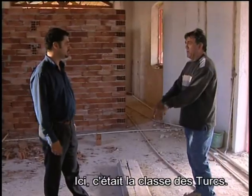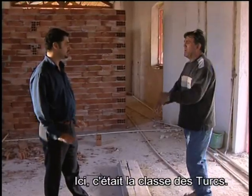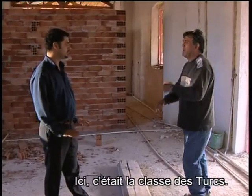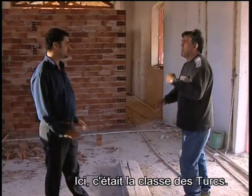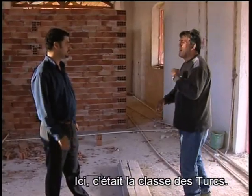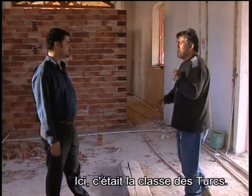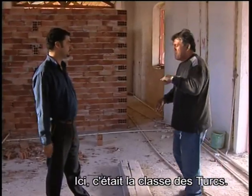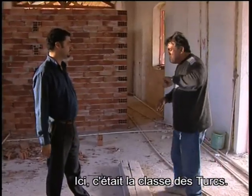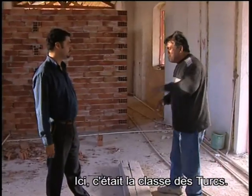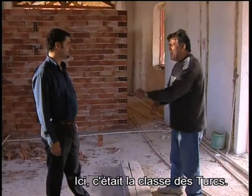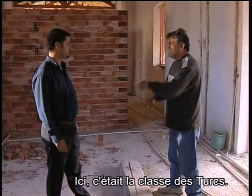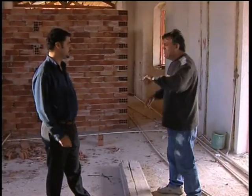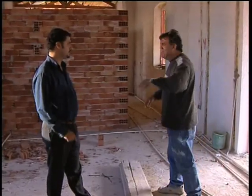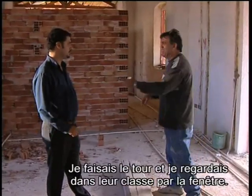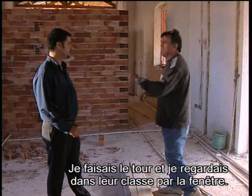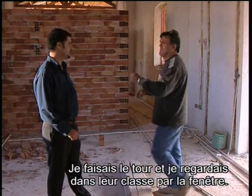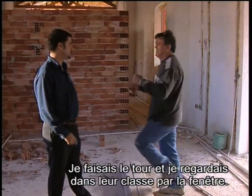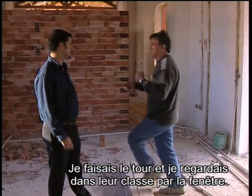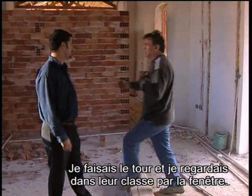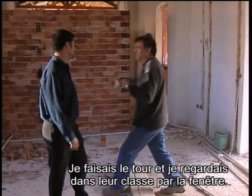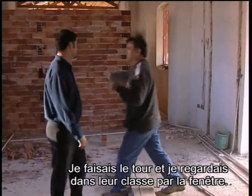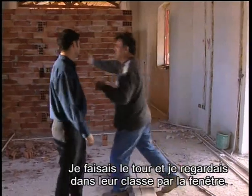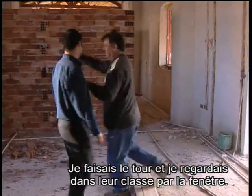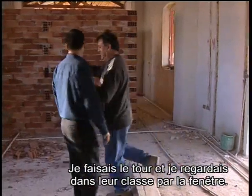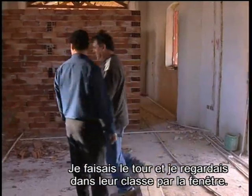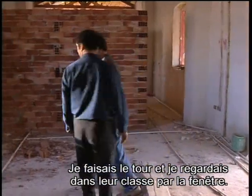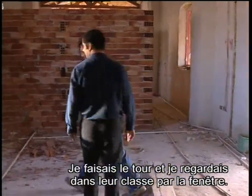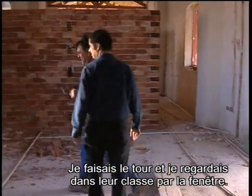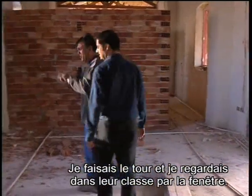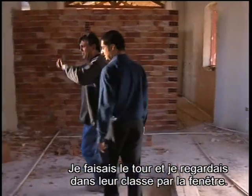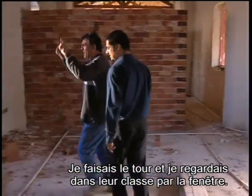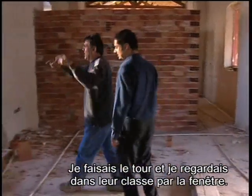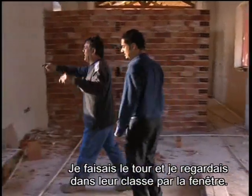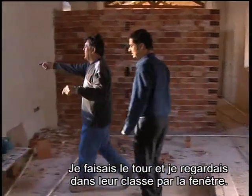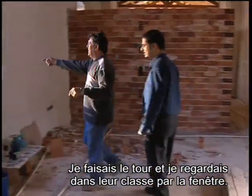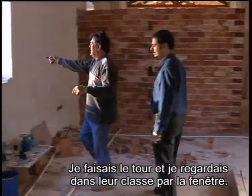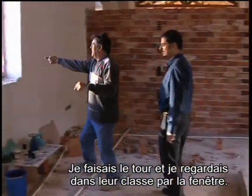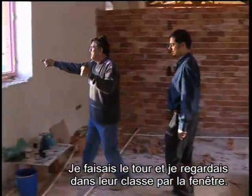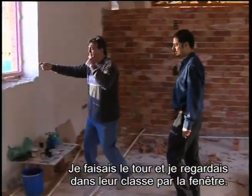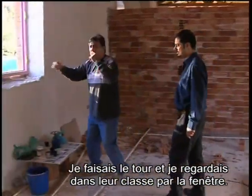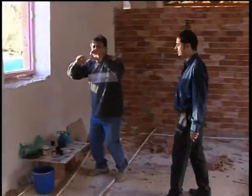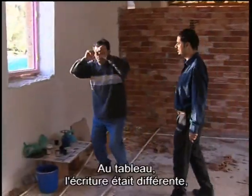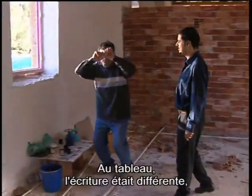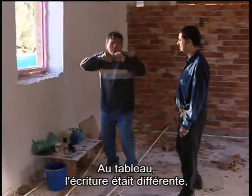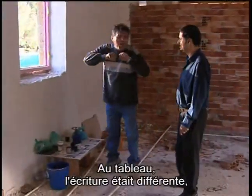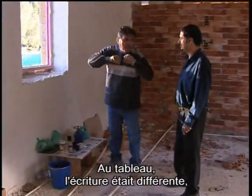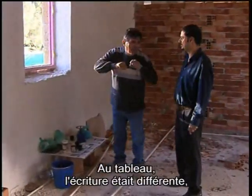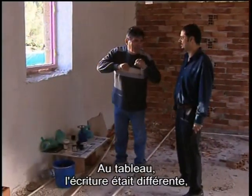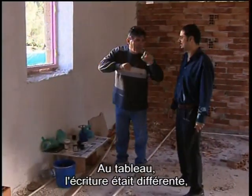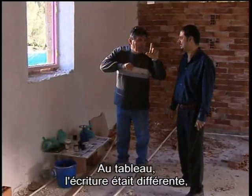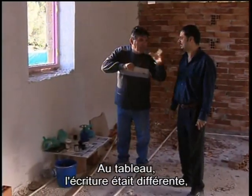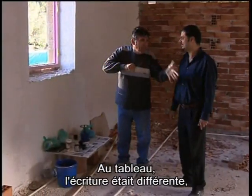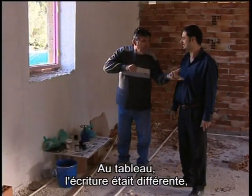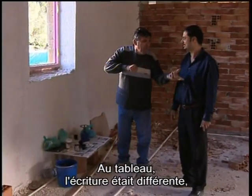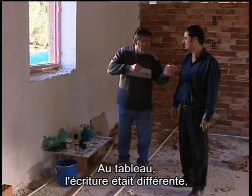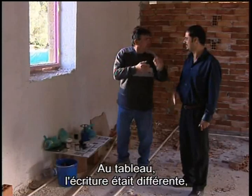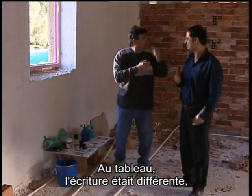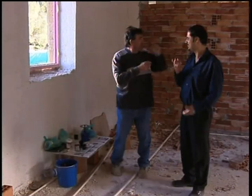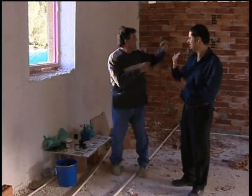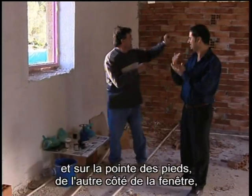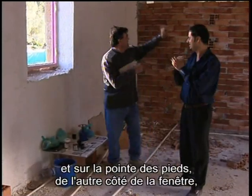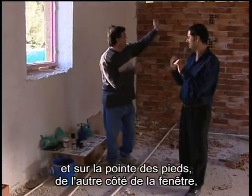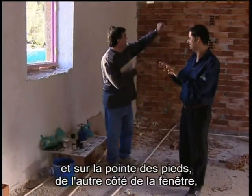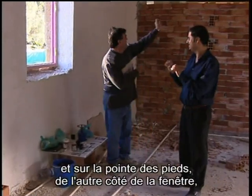Ici, c'était la classe des turcs. Moi, je faisais le tour et je regardais dans leur classe par la fenêtre. Au tableau, l'écriture était